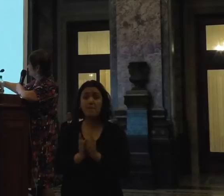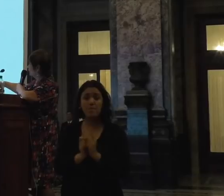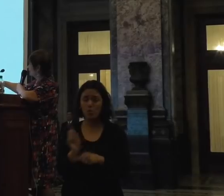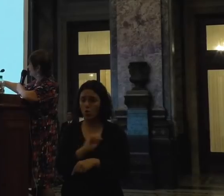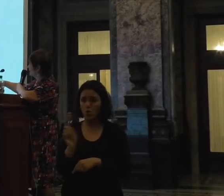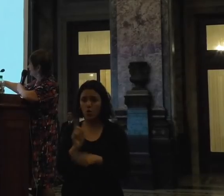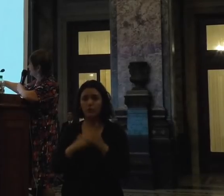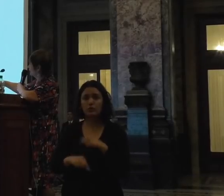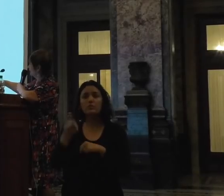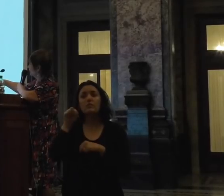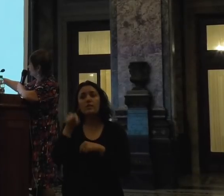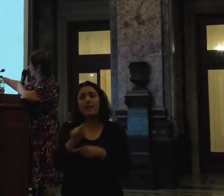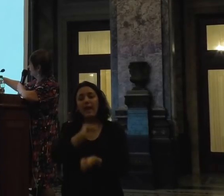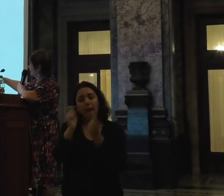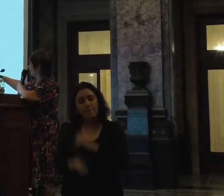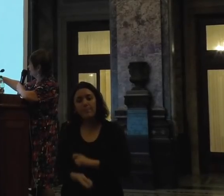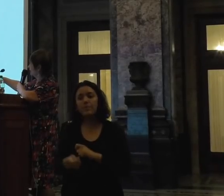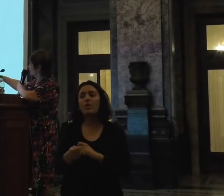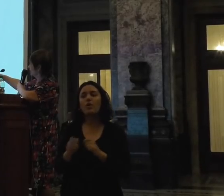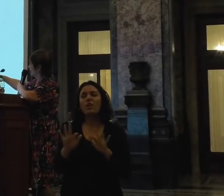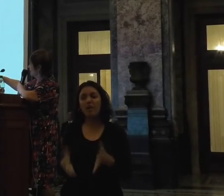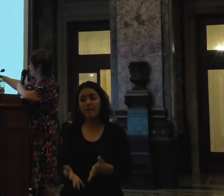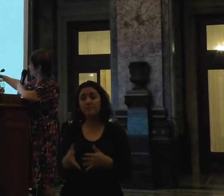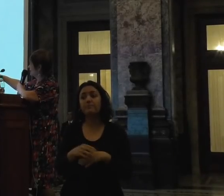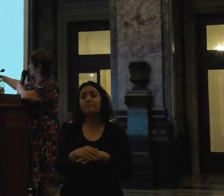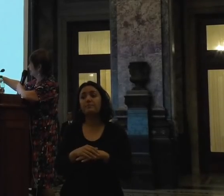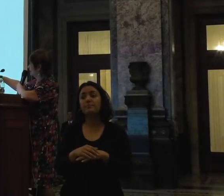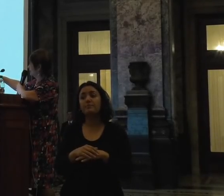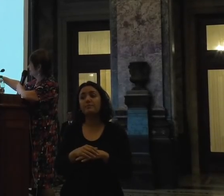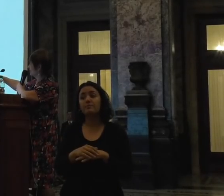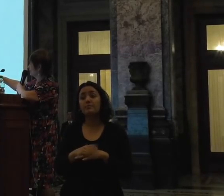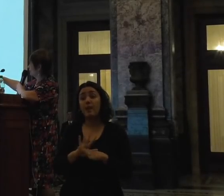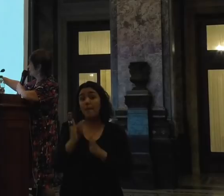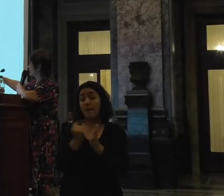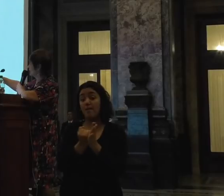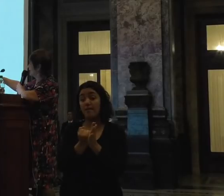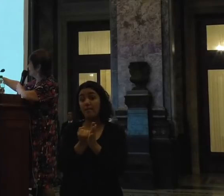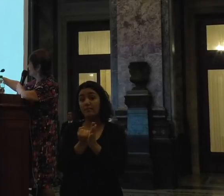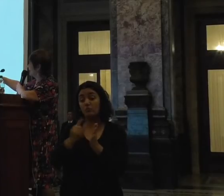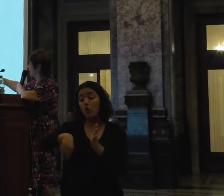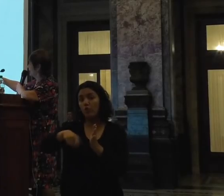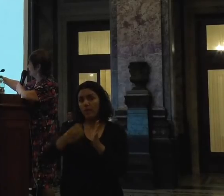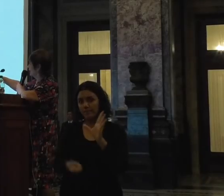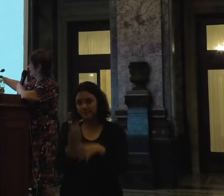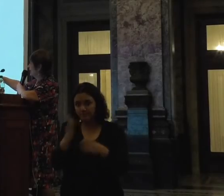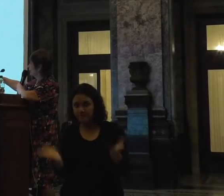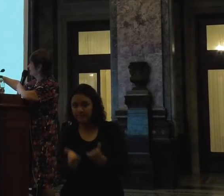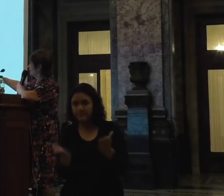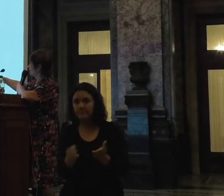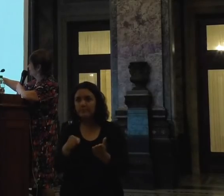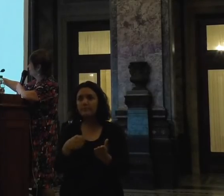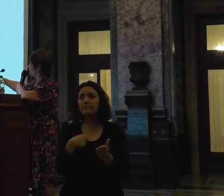cambio que vemos es que la atención endógena tiene un efecto si la clave se presenta antes y afecta